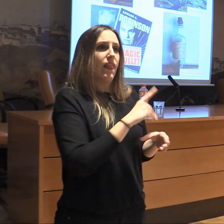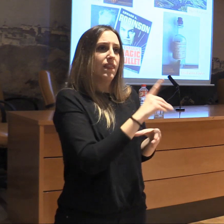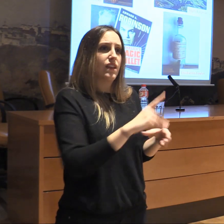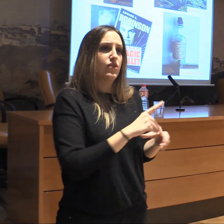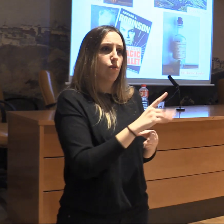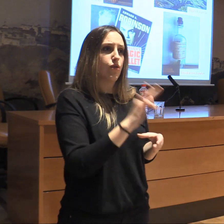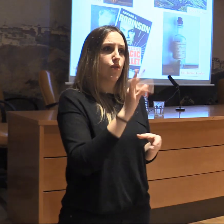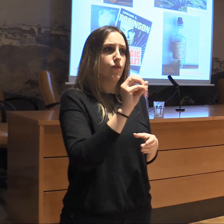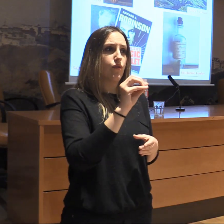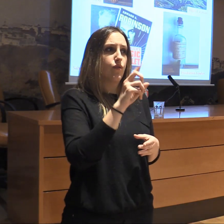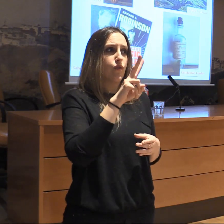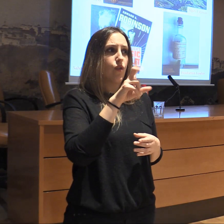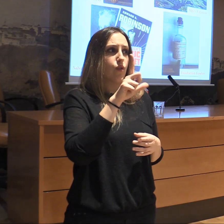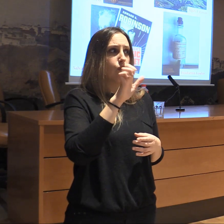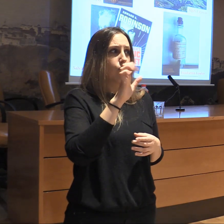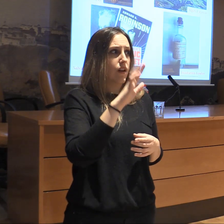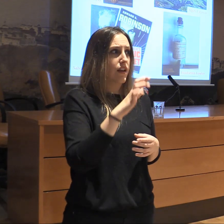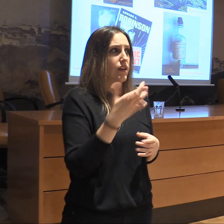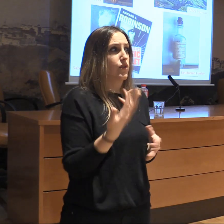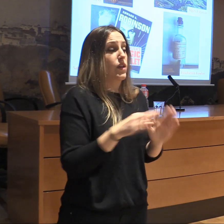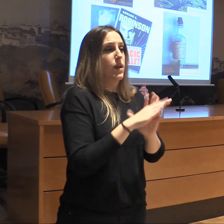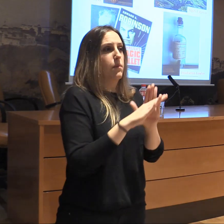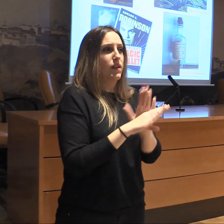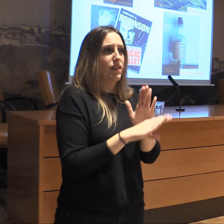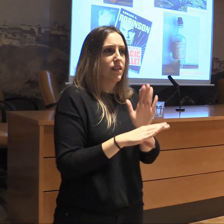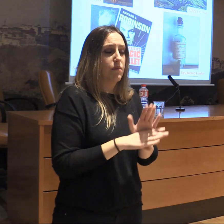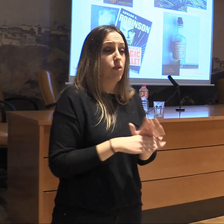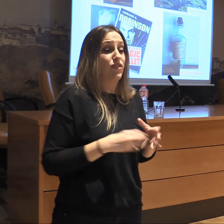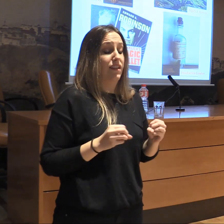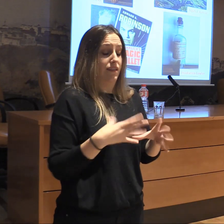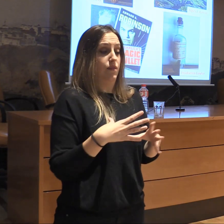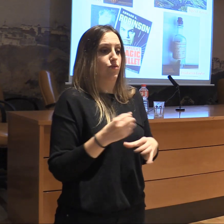cuyos principios activos son arsenito potásico.